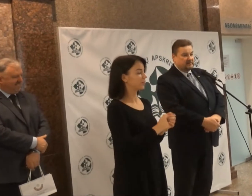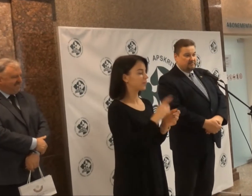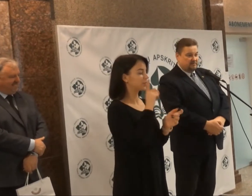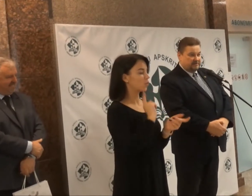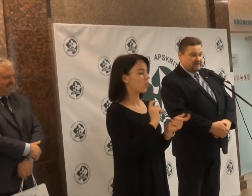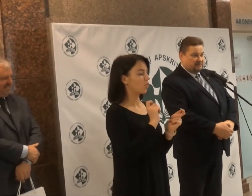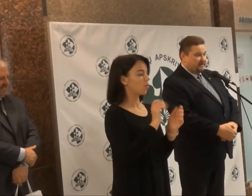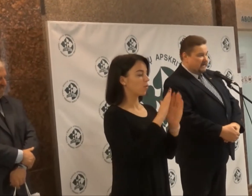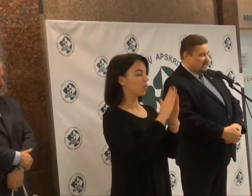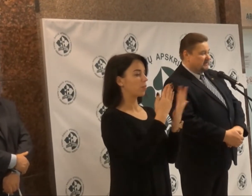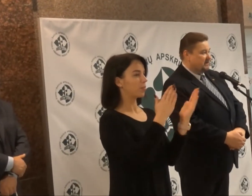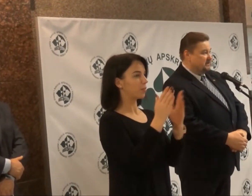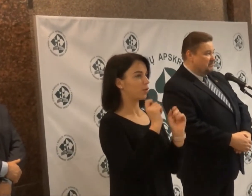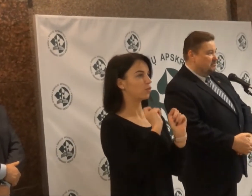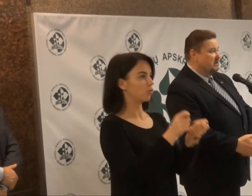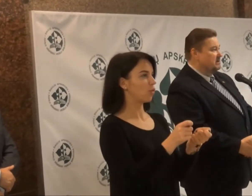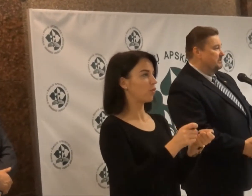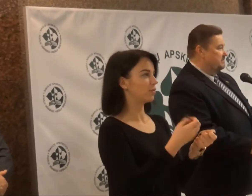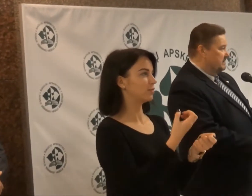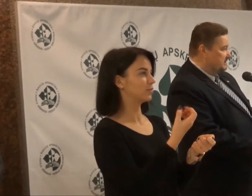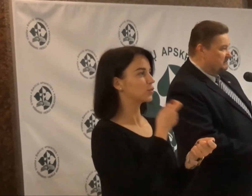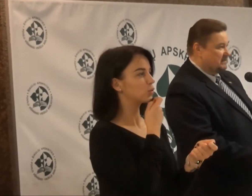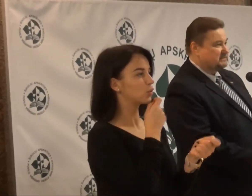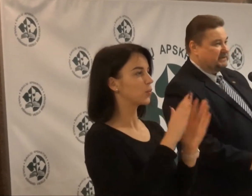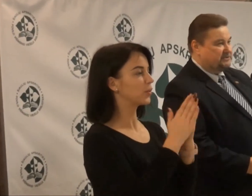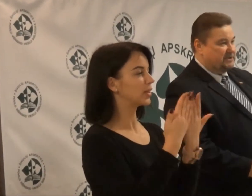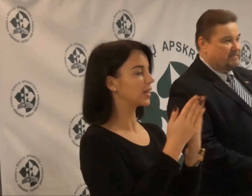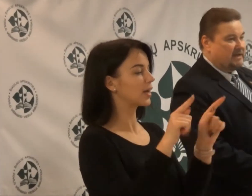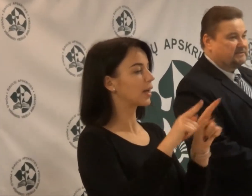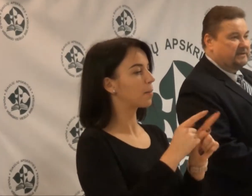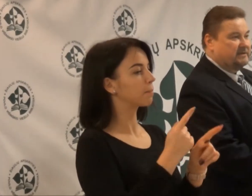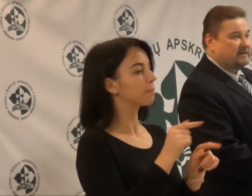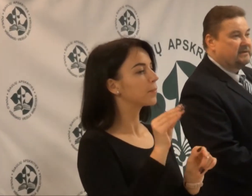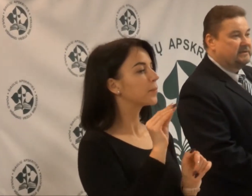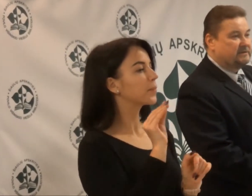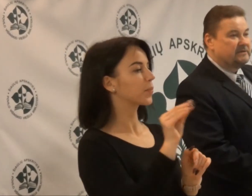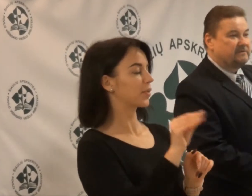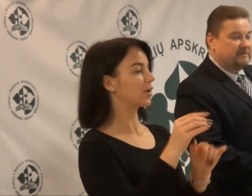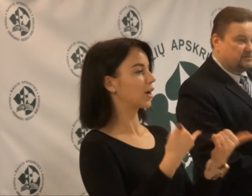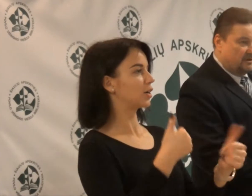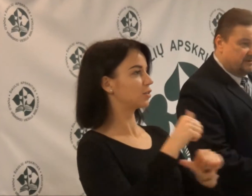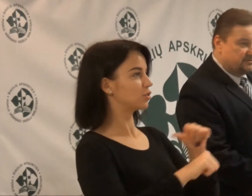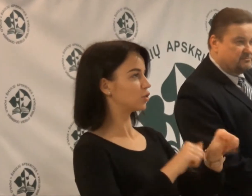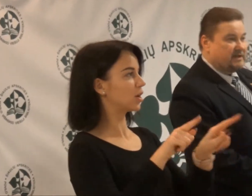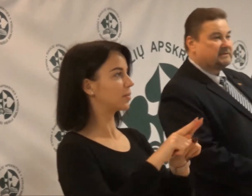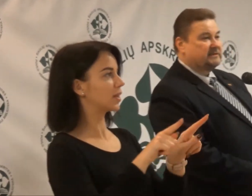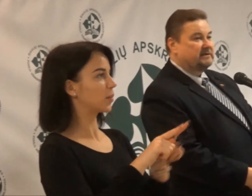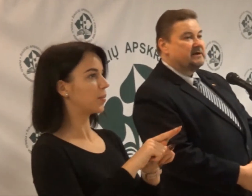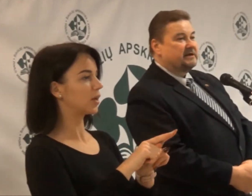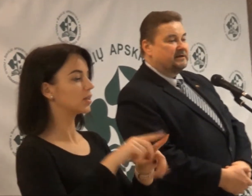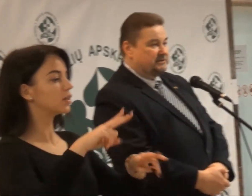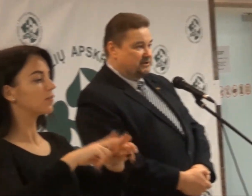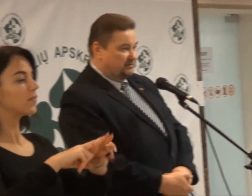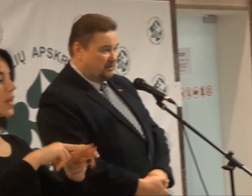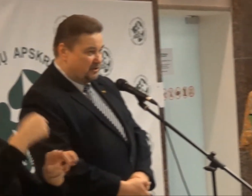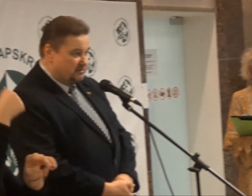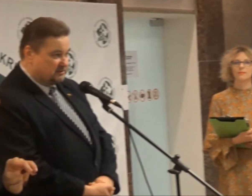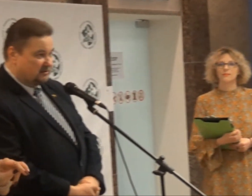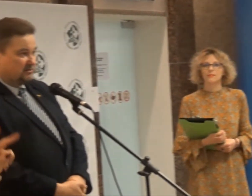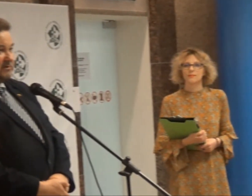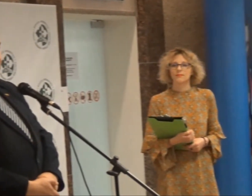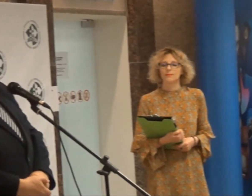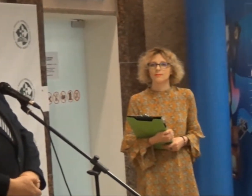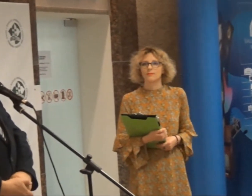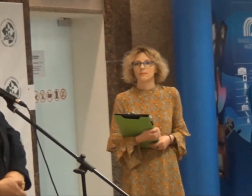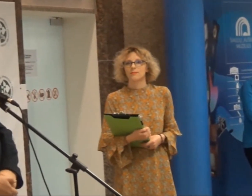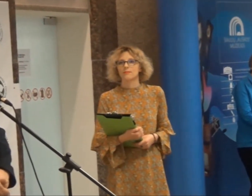padovanot bibliotekoje keletą knygų, primindamas, kad šie metai yra ir vietovardžių metai, ir rašytojo